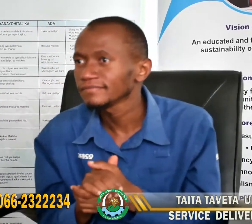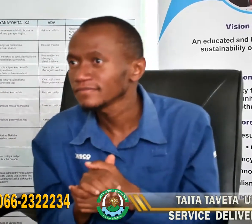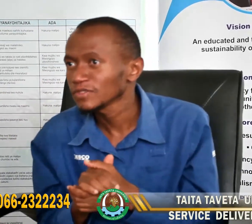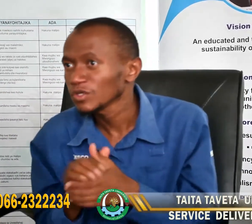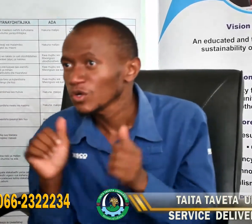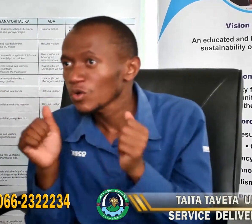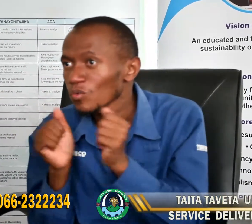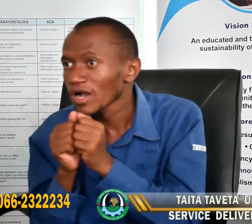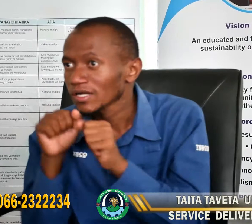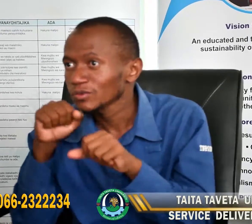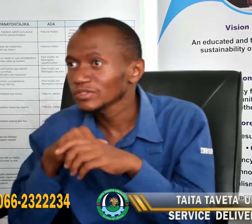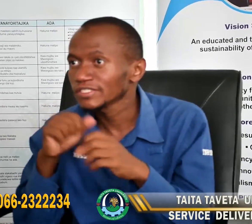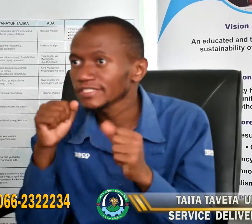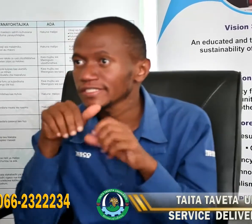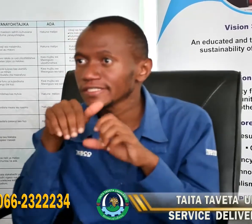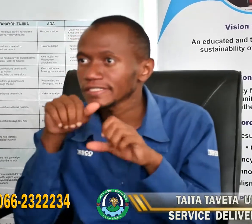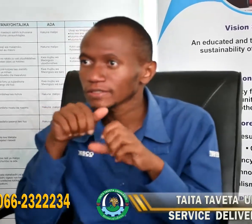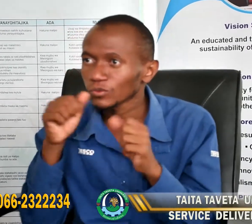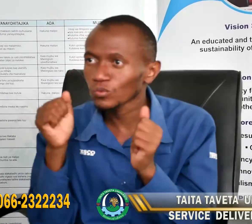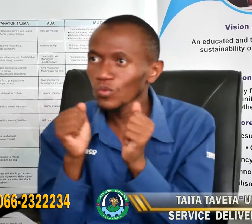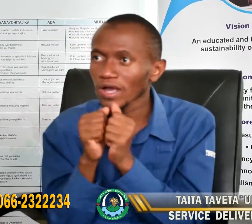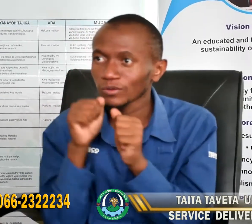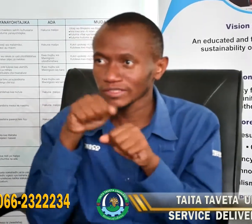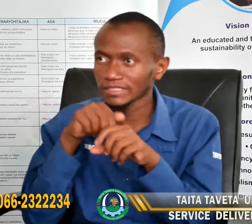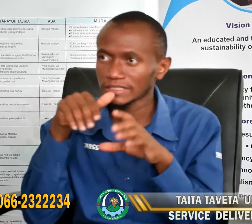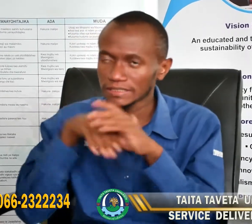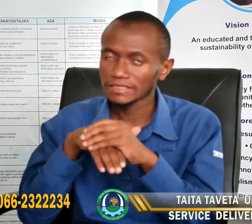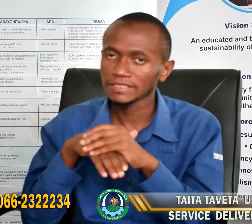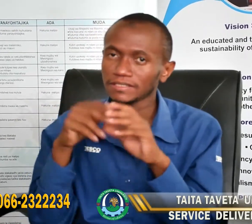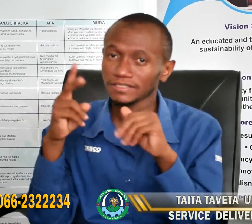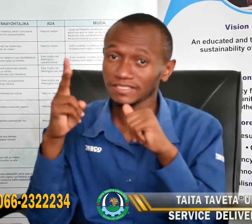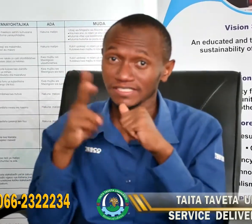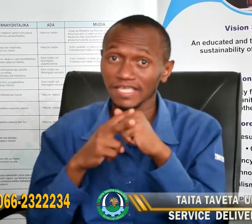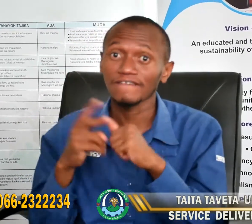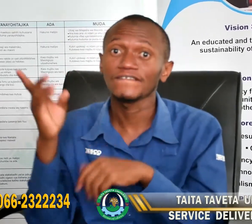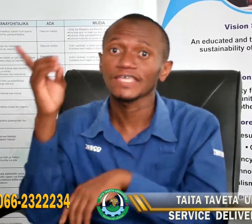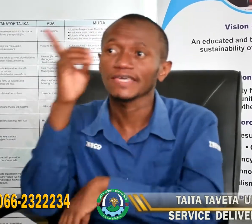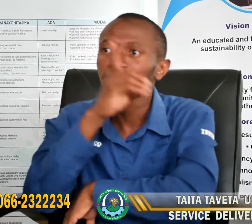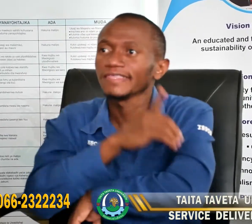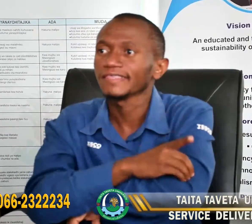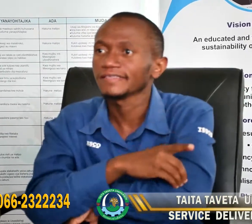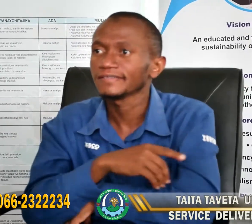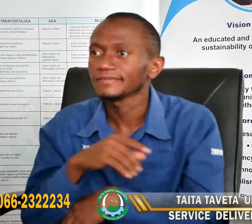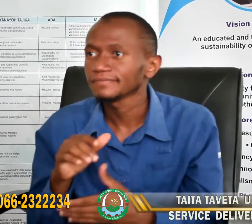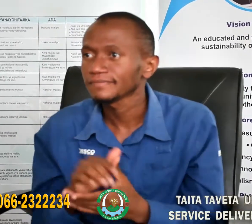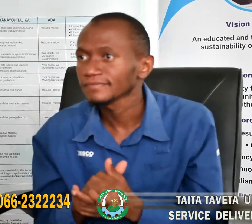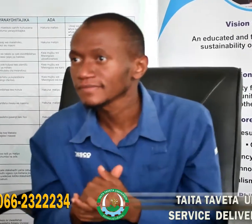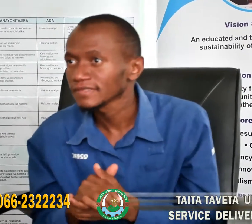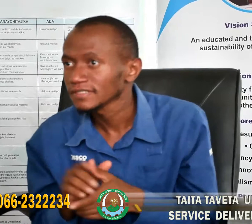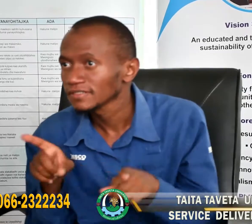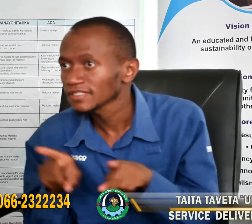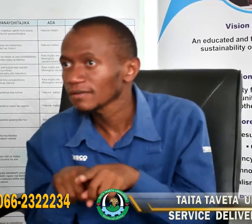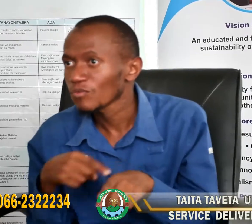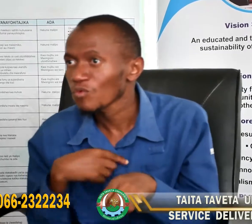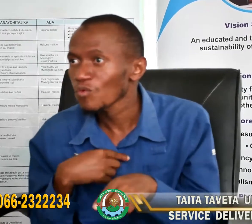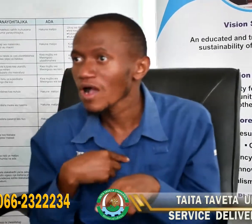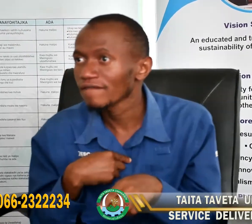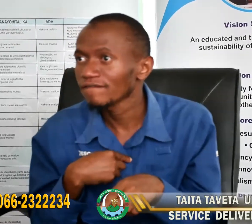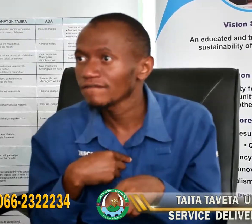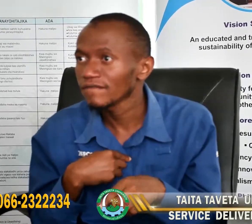kufunguliwa. Utunukiwaji: kufanywa ndani ya siku 30 baada ya kufunguliwa. Taarifa ya